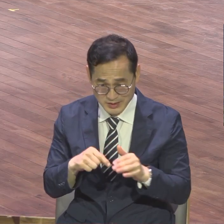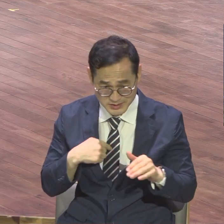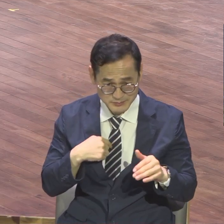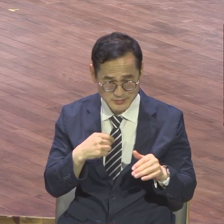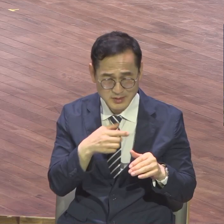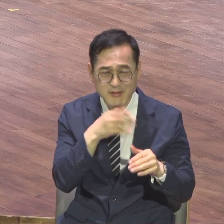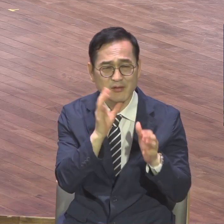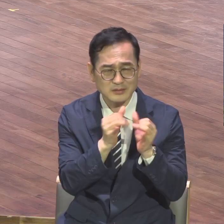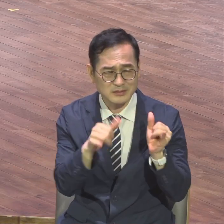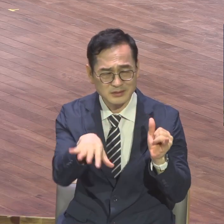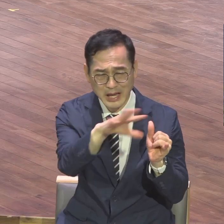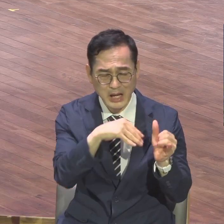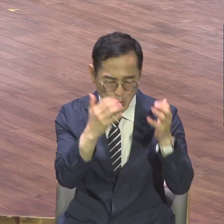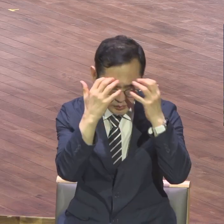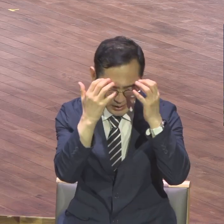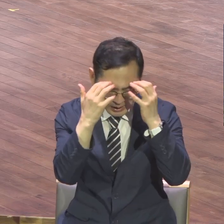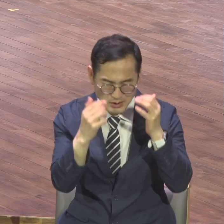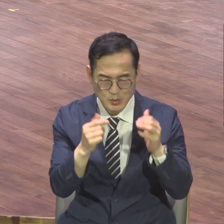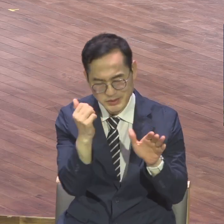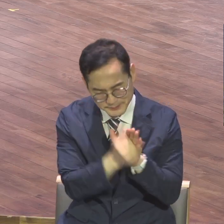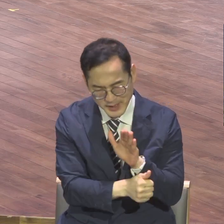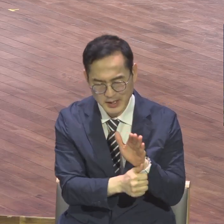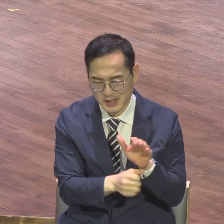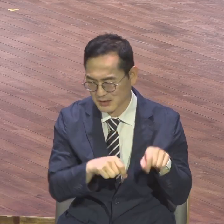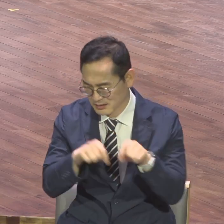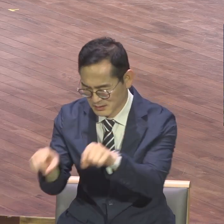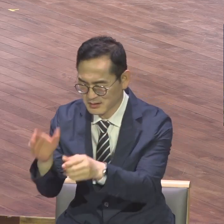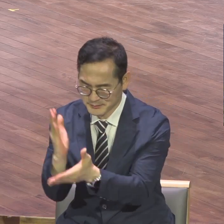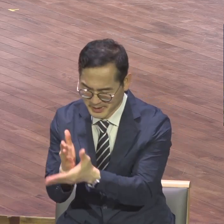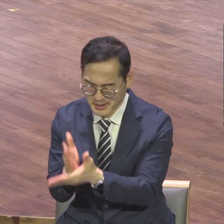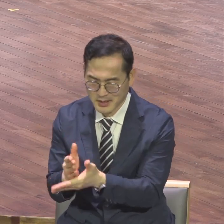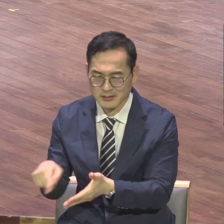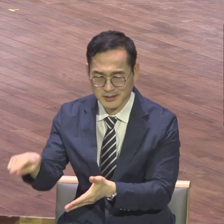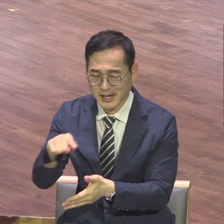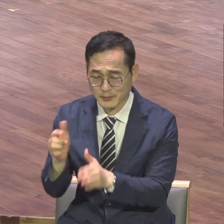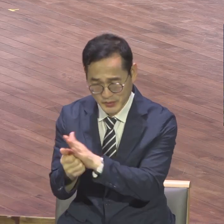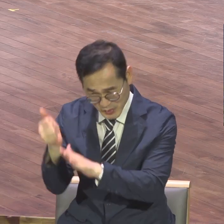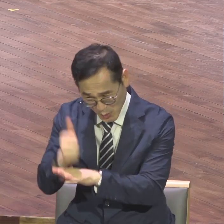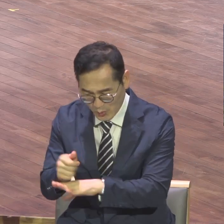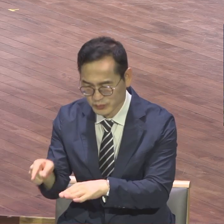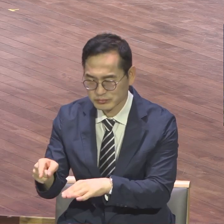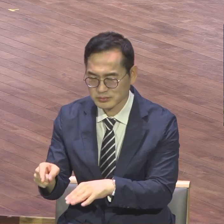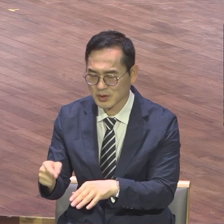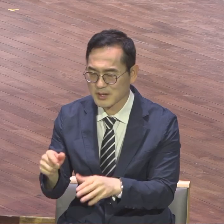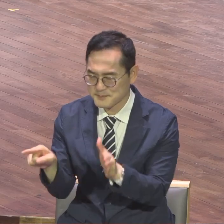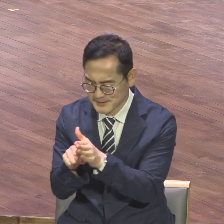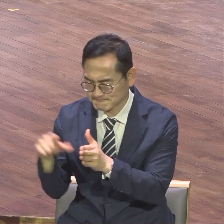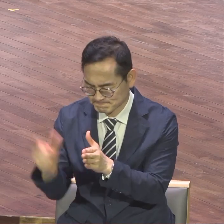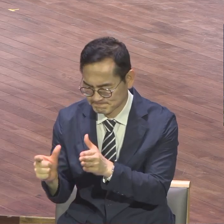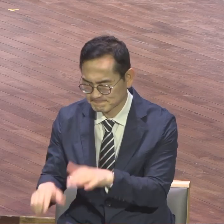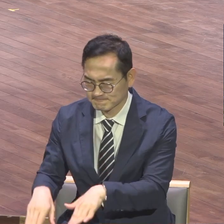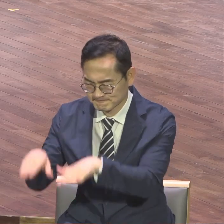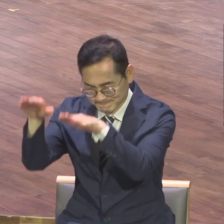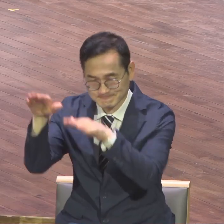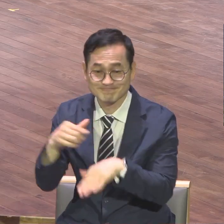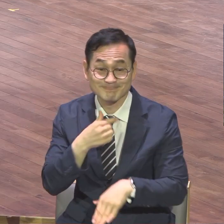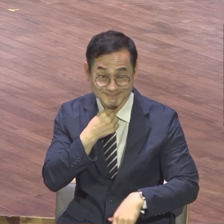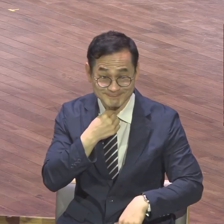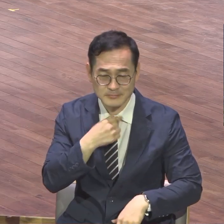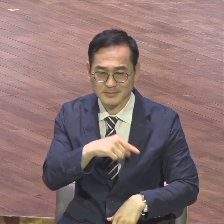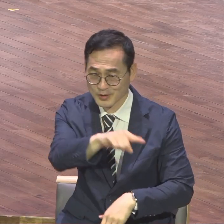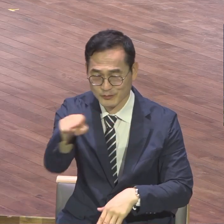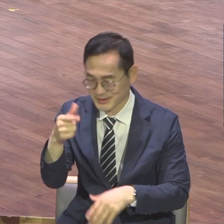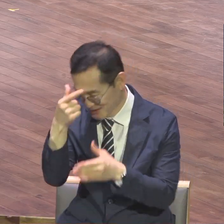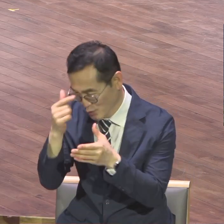쓰임만 서밋으로 여러분이 기도하시기 바랍니다. 또 우리가 이렇게 세계 랜드 대회를 개최하는 그 이유가